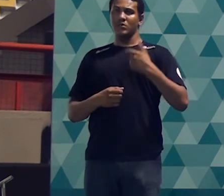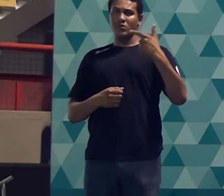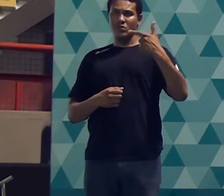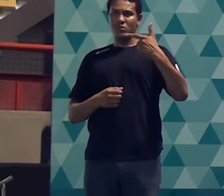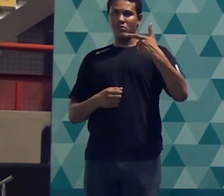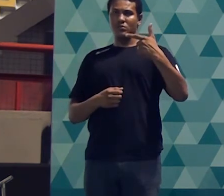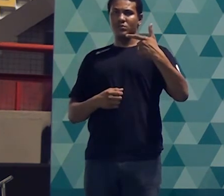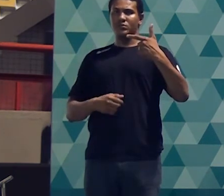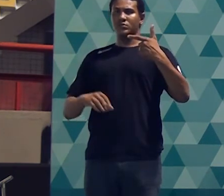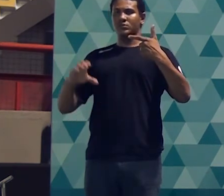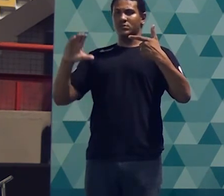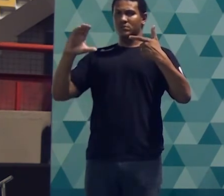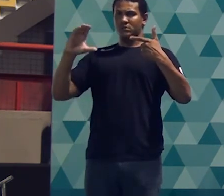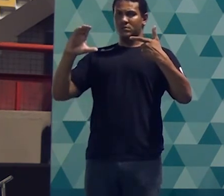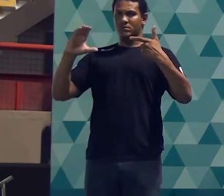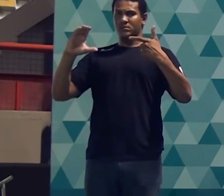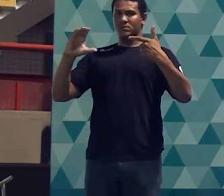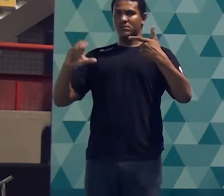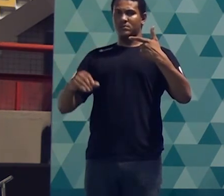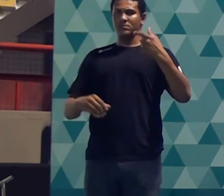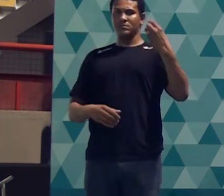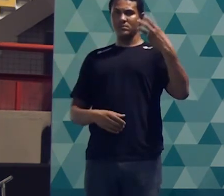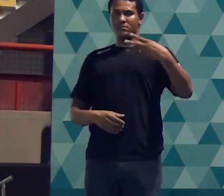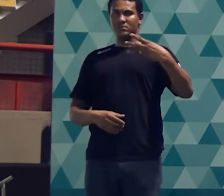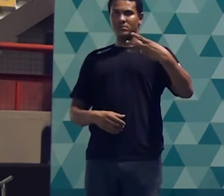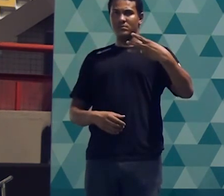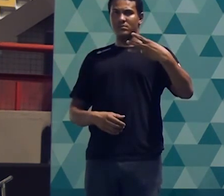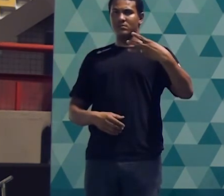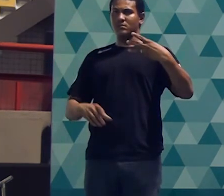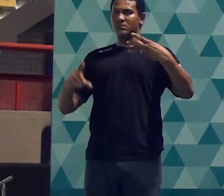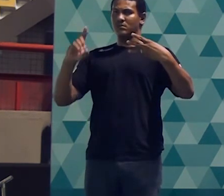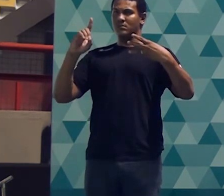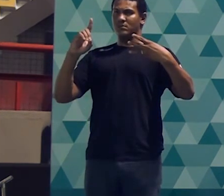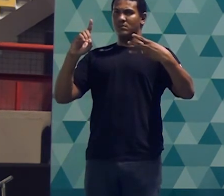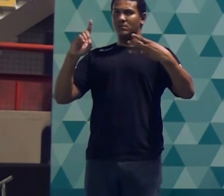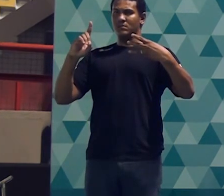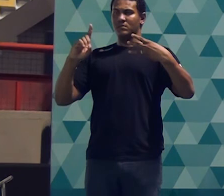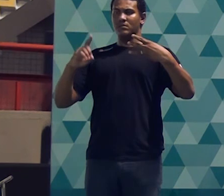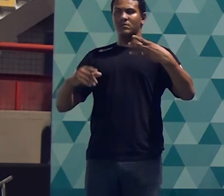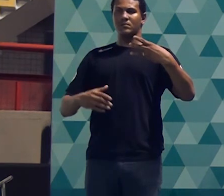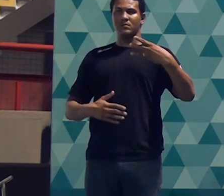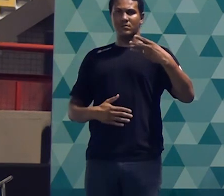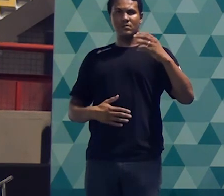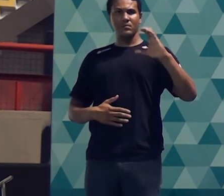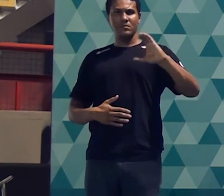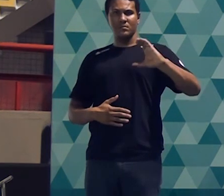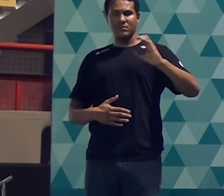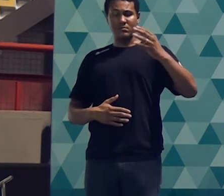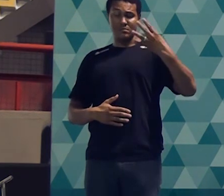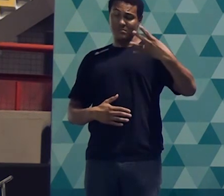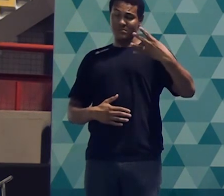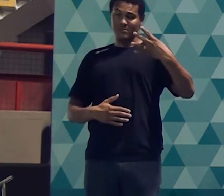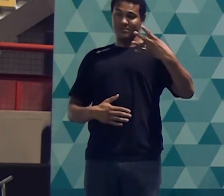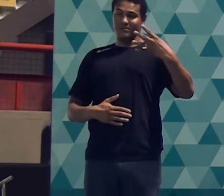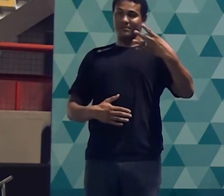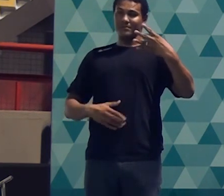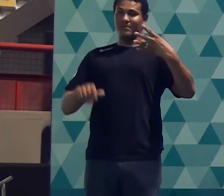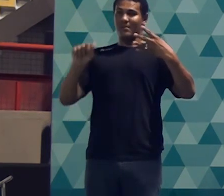Segunda, C de casa. Terceira, D de dado. Quarta, A de